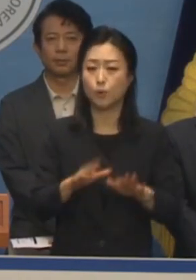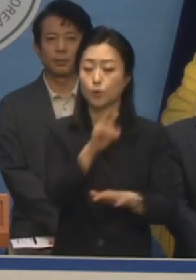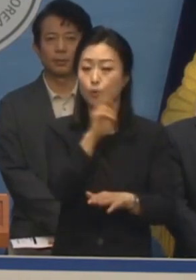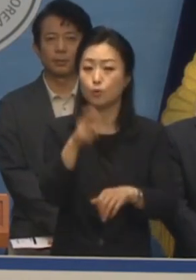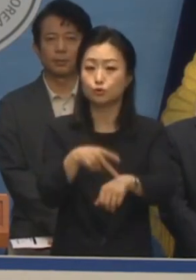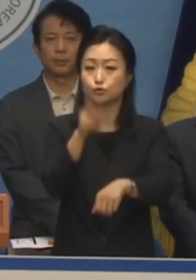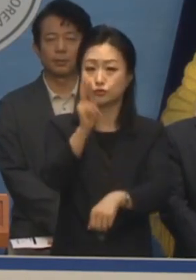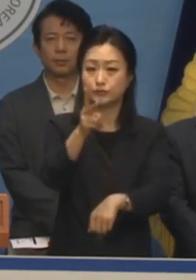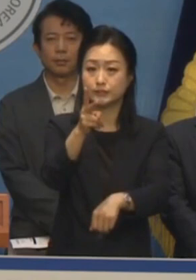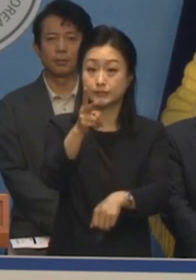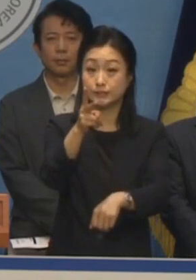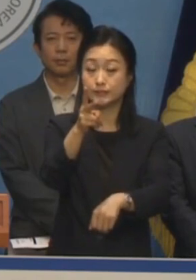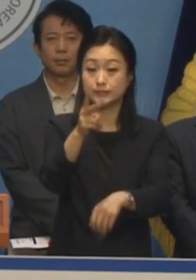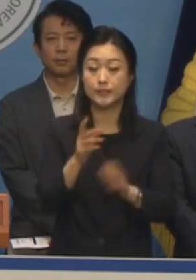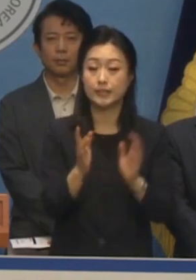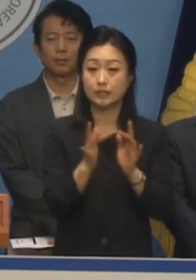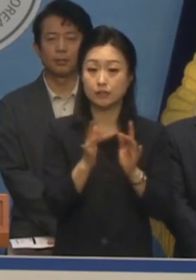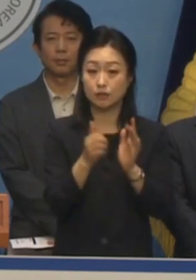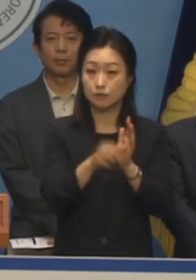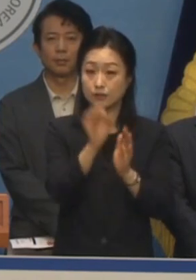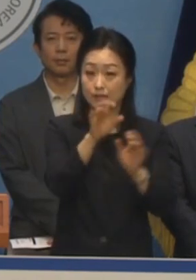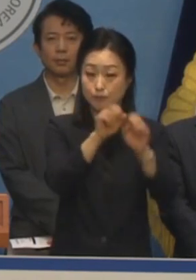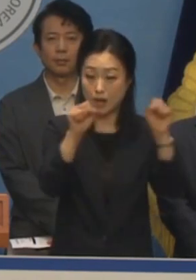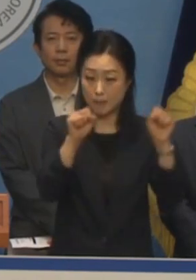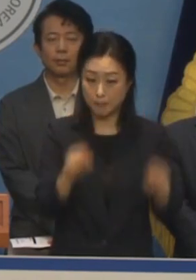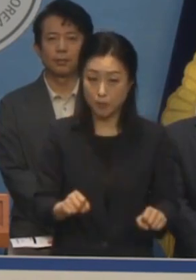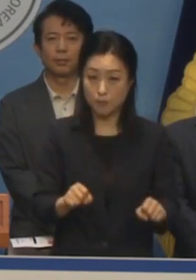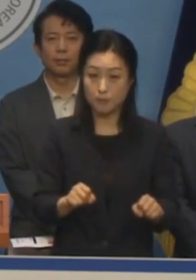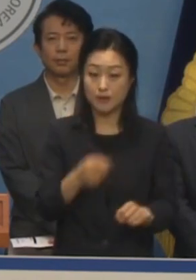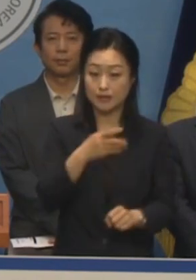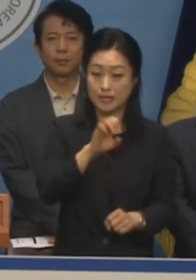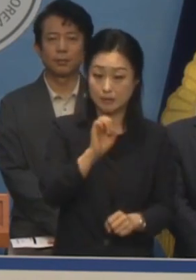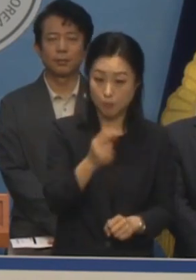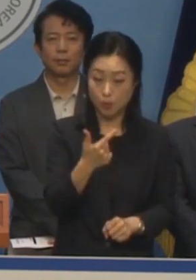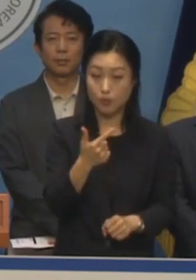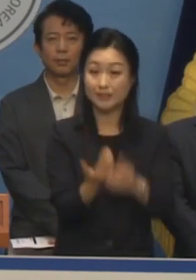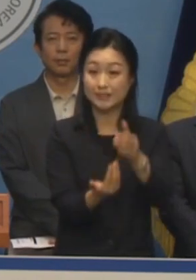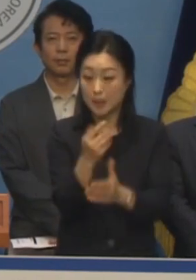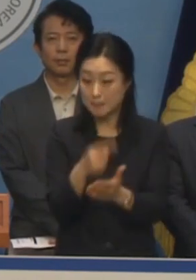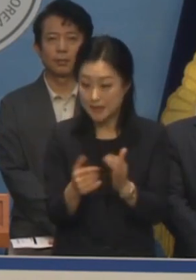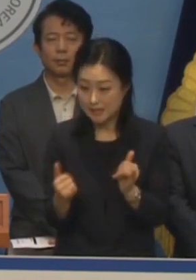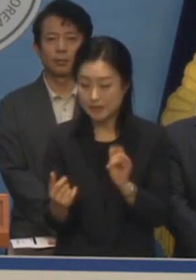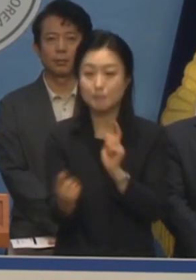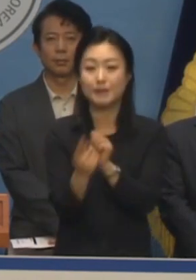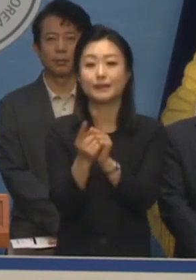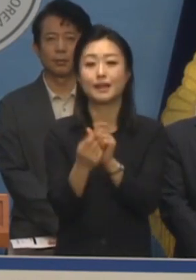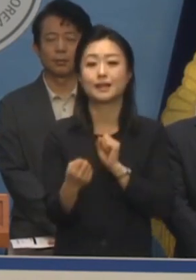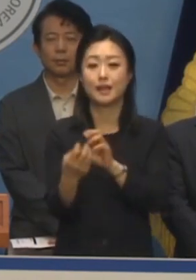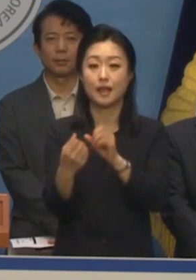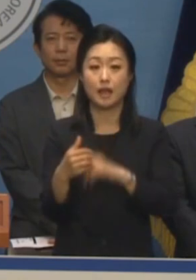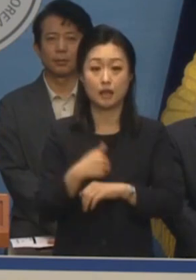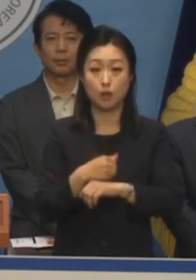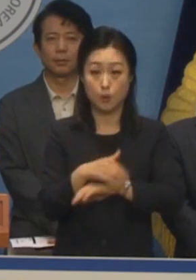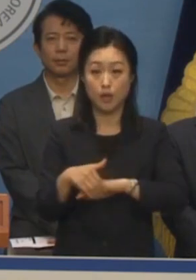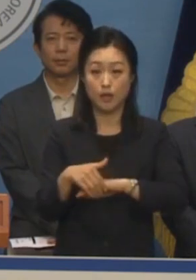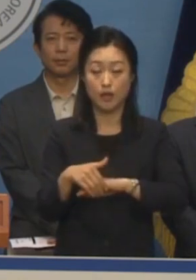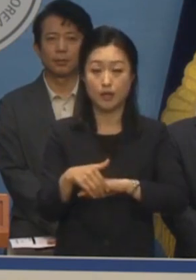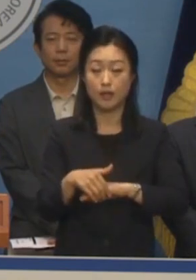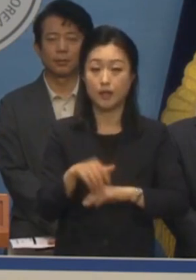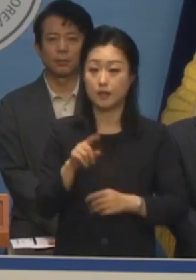오후 2시에 온라인 플랫폼 이 관련된 팀원 사태 피해자들과 간담회를 진행합니다. 이 의제에